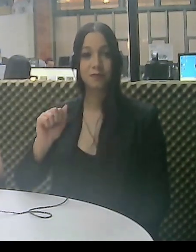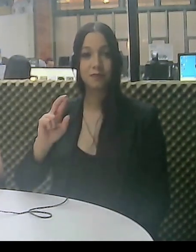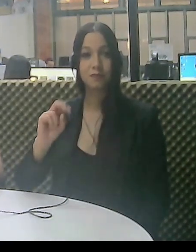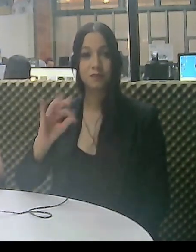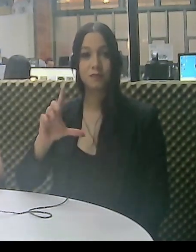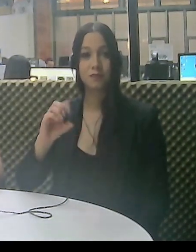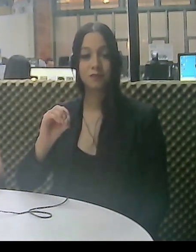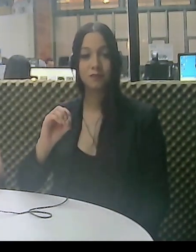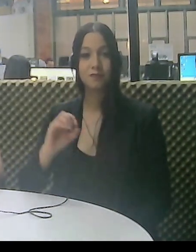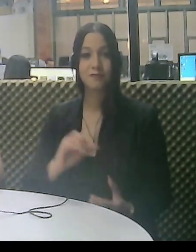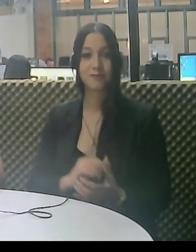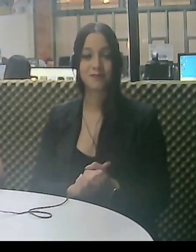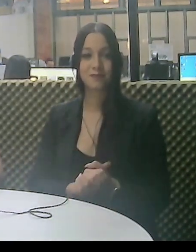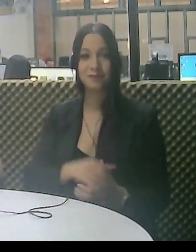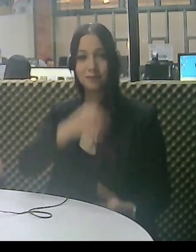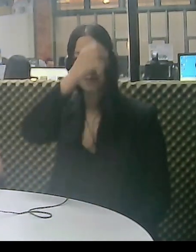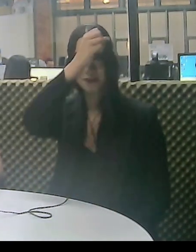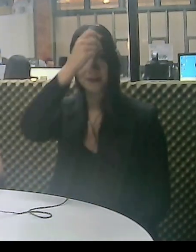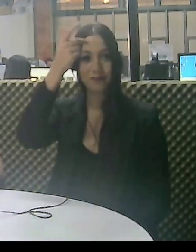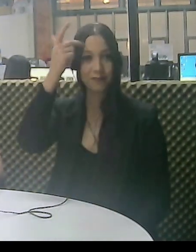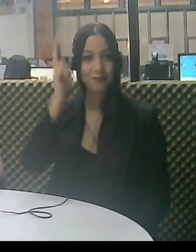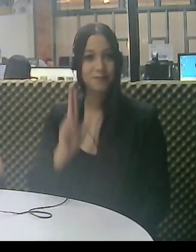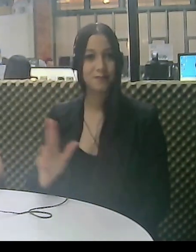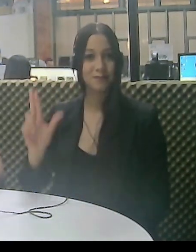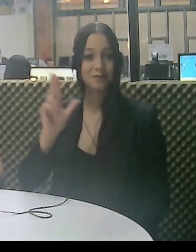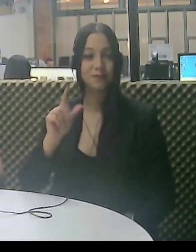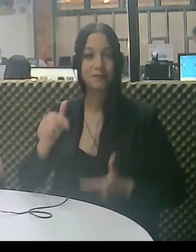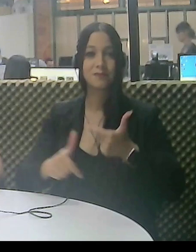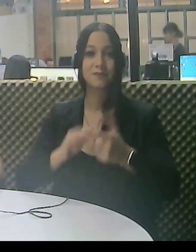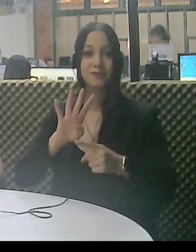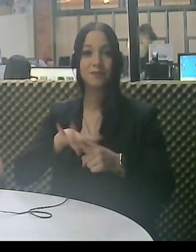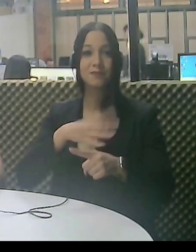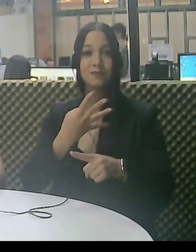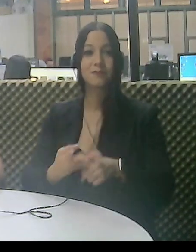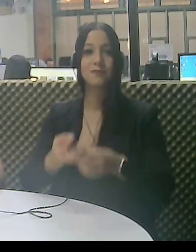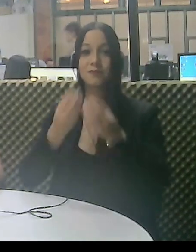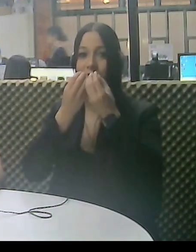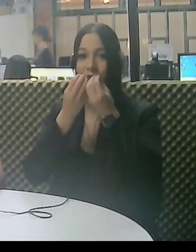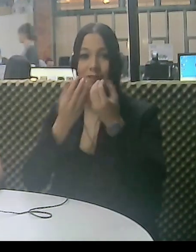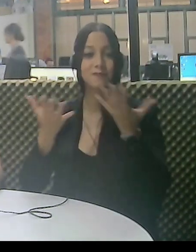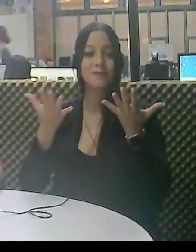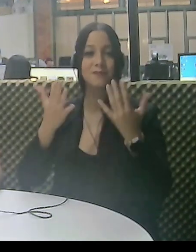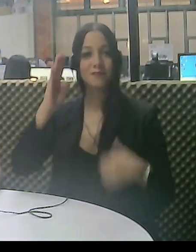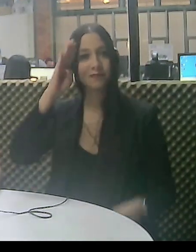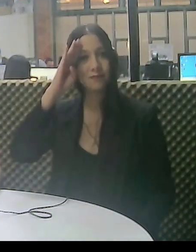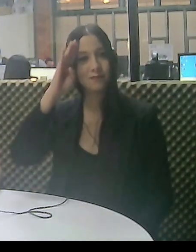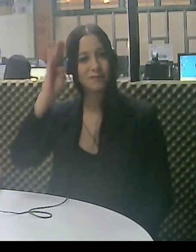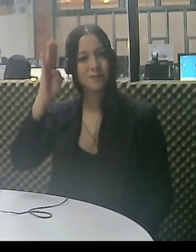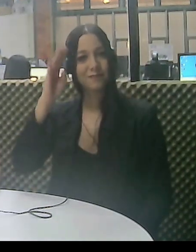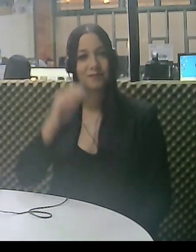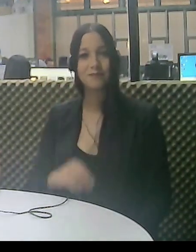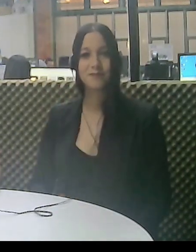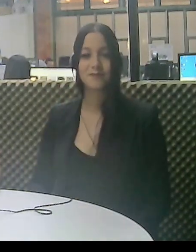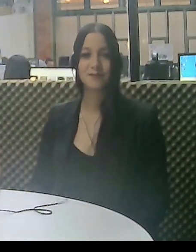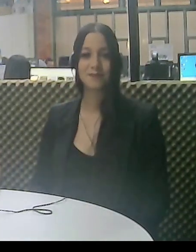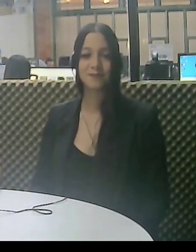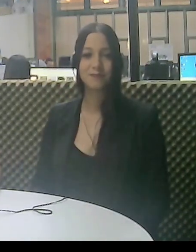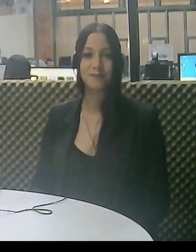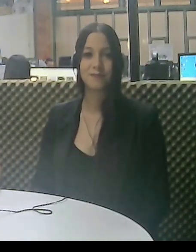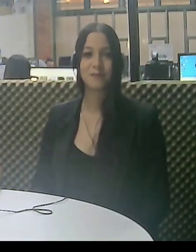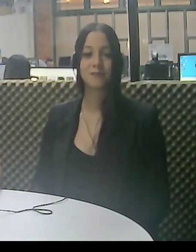Comunicação, Marco Túlio de Castro Kalimann. Prefeitura de Uberlândia. Fazer mais, fazer bem. Até a